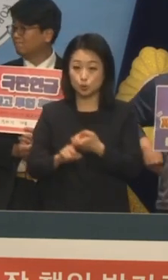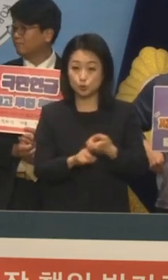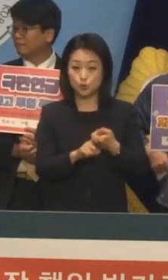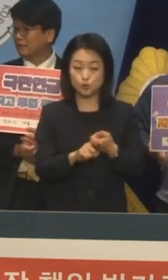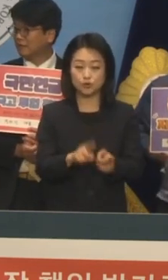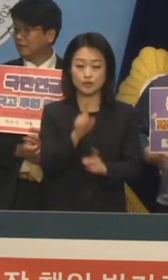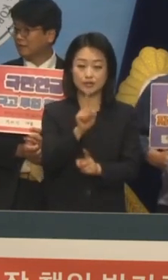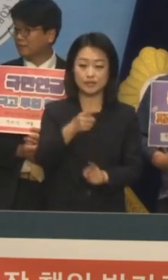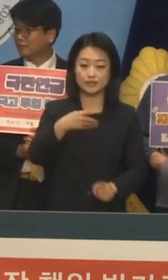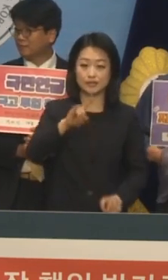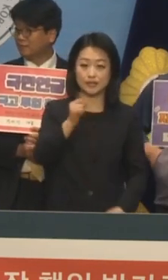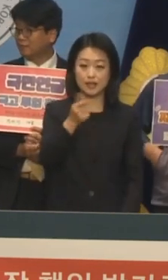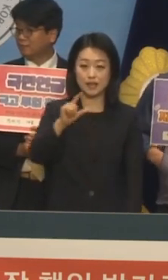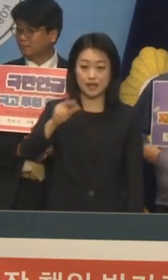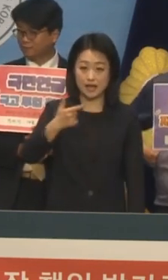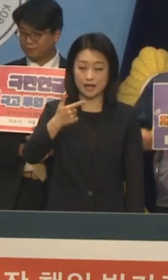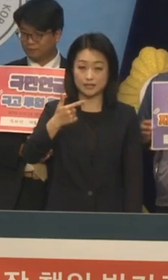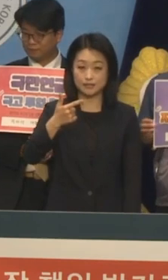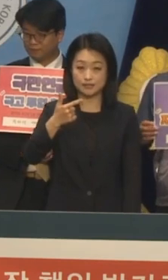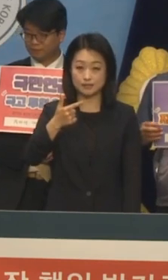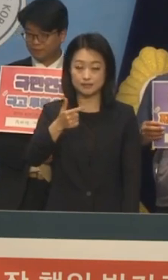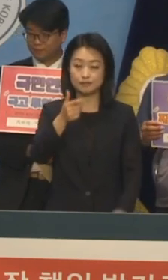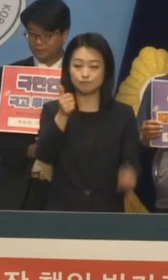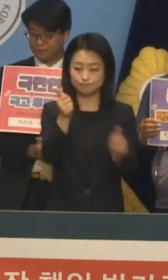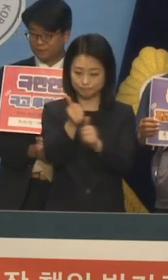수석 부위원장께서 발언하시겠습니다.